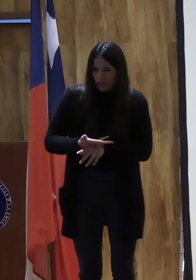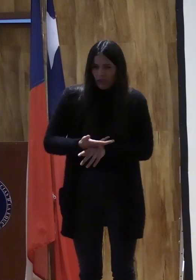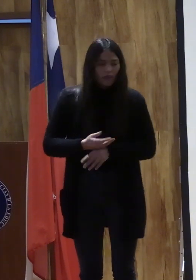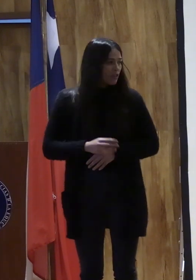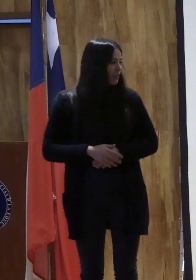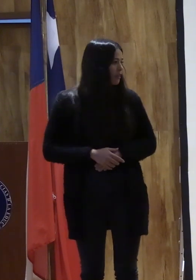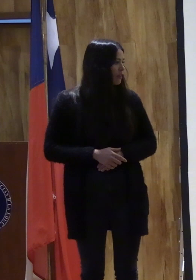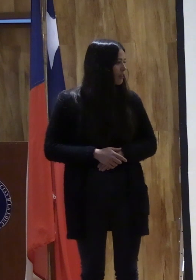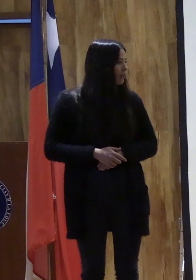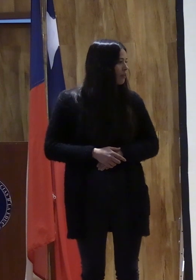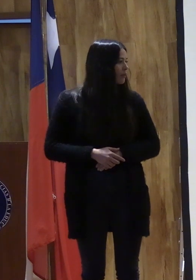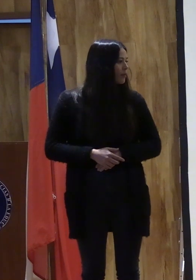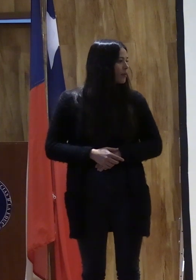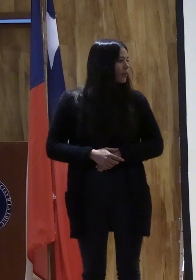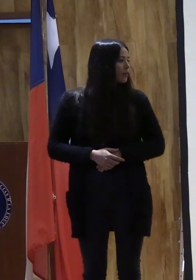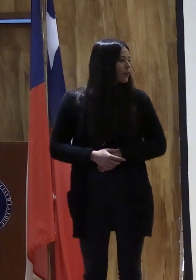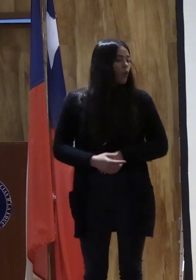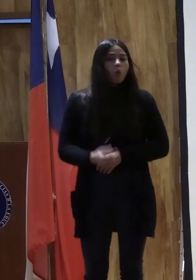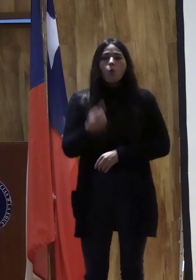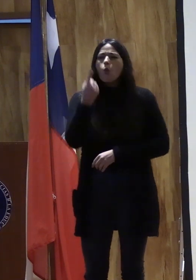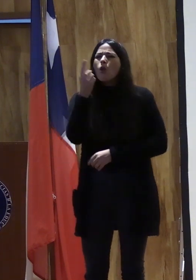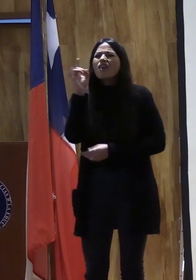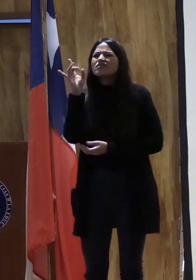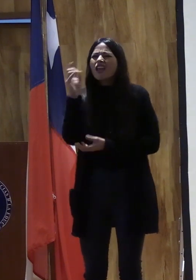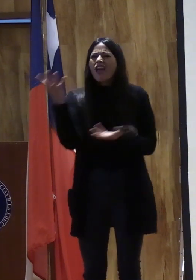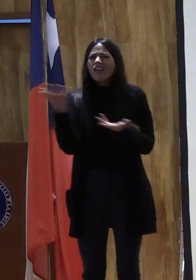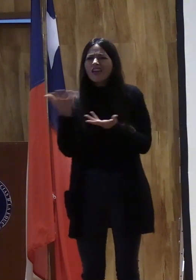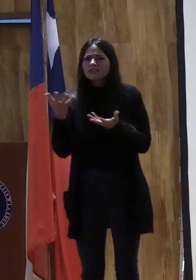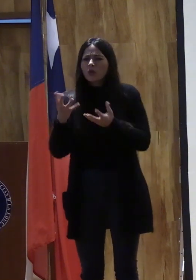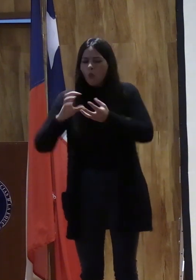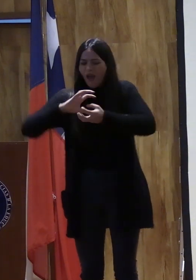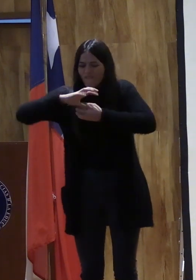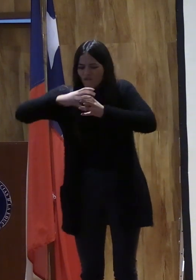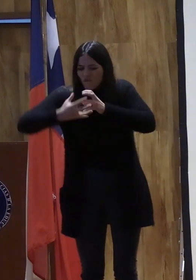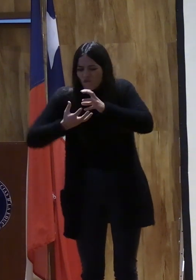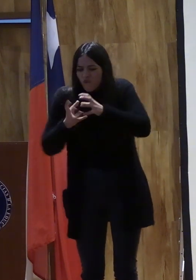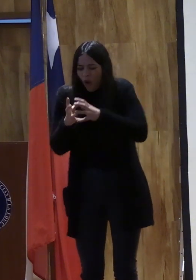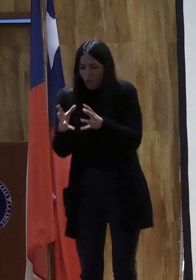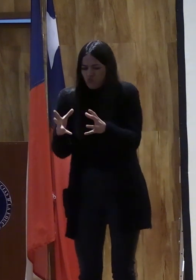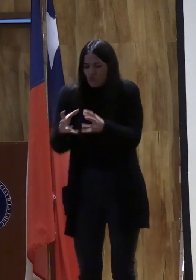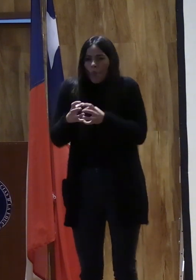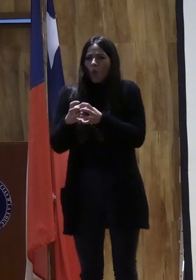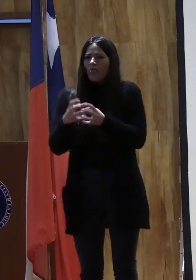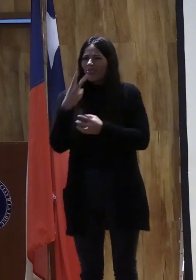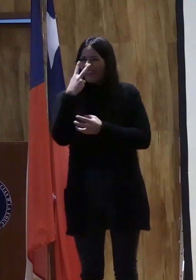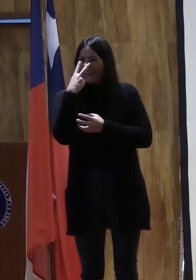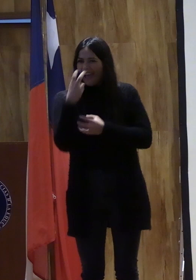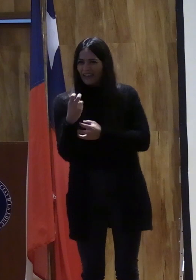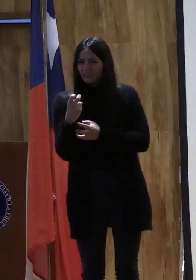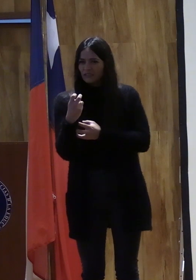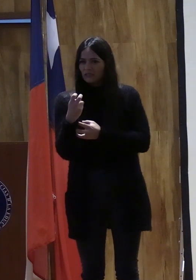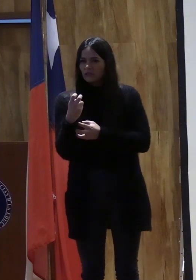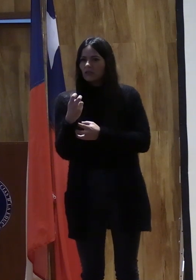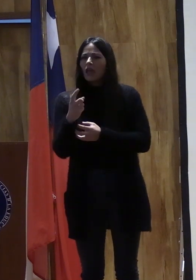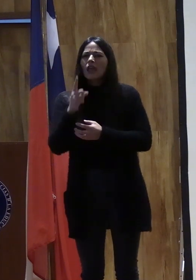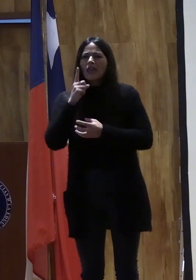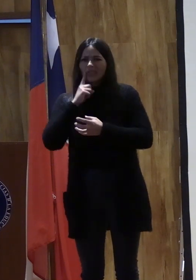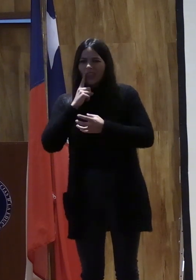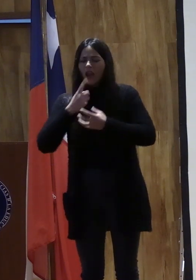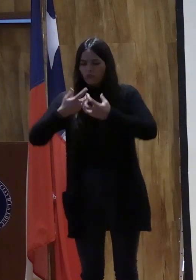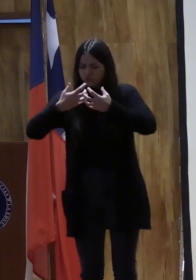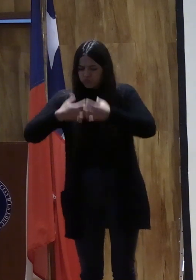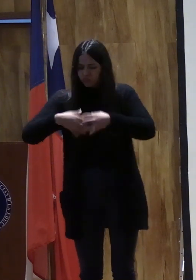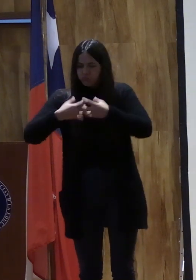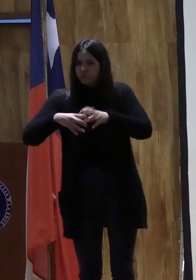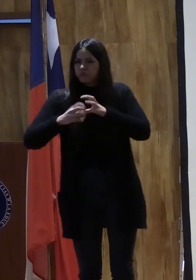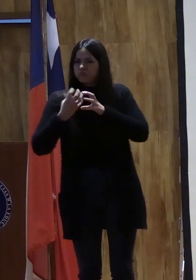muy buena pregunta. Una estrella es una bola de gas que tiene un tremendo motor por reacciones